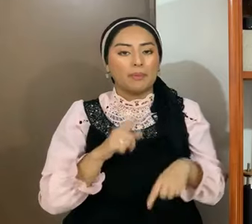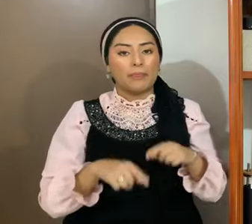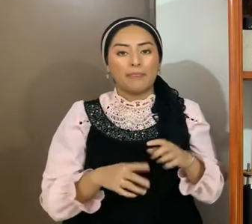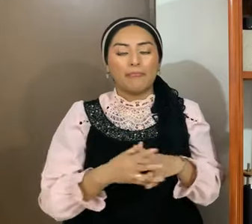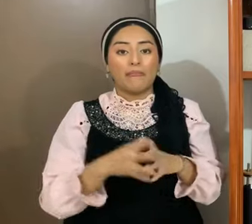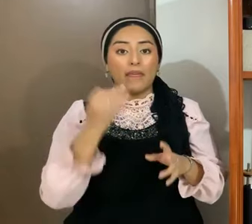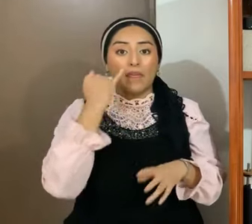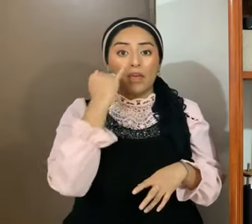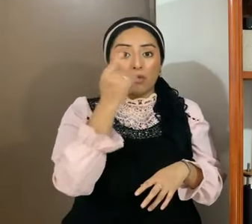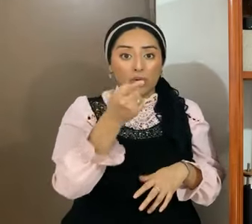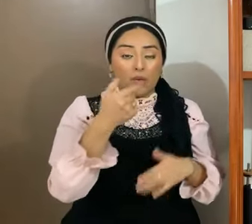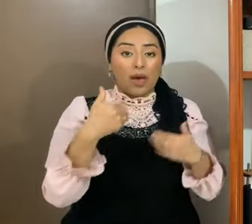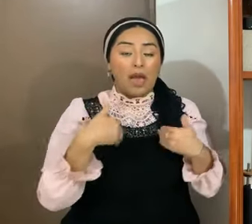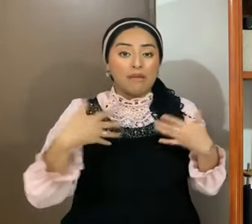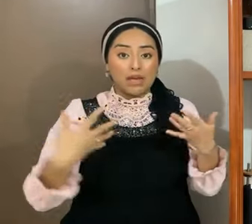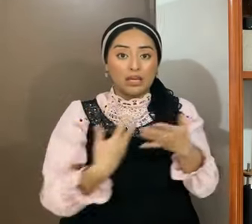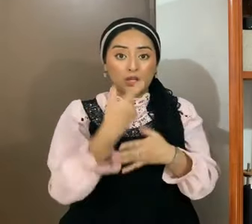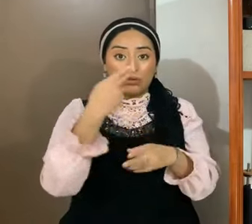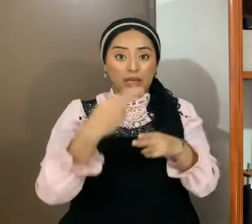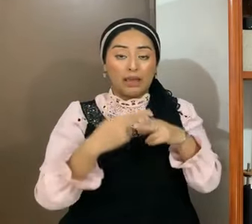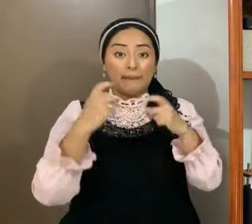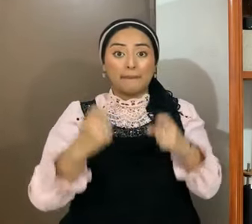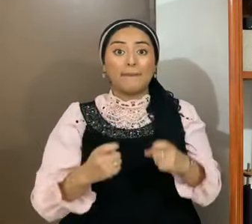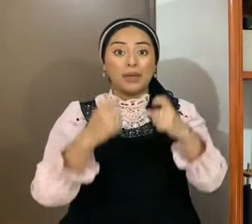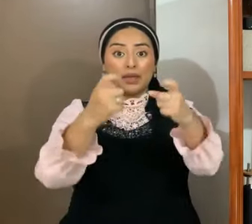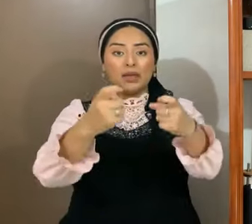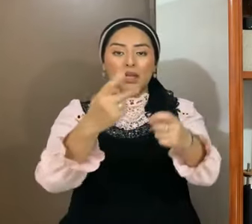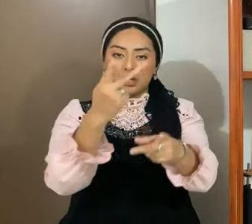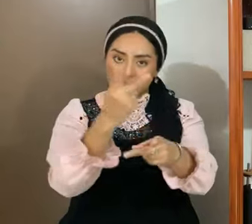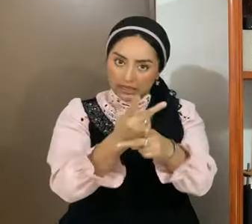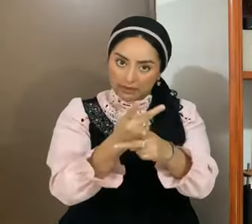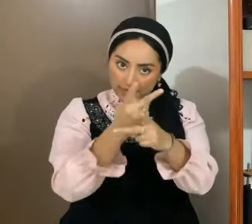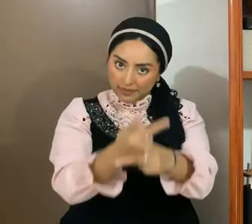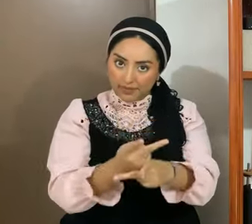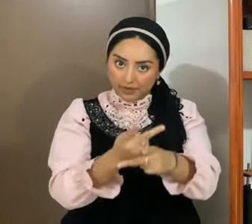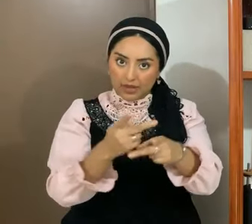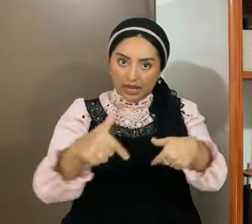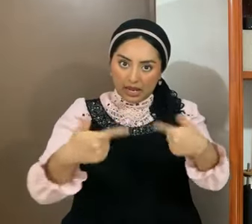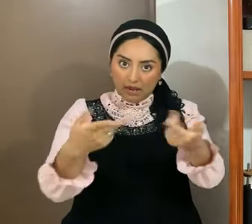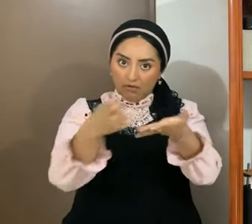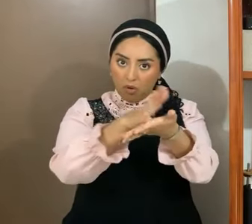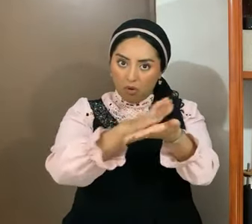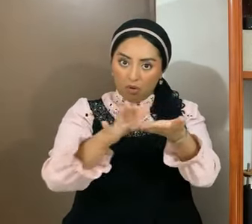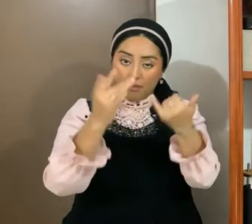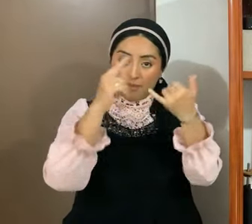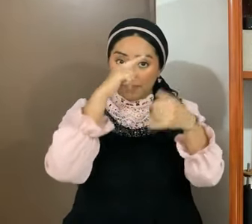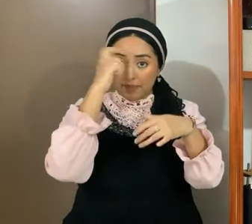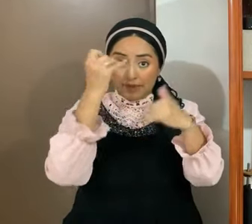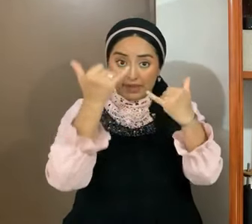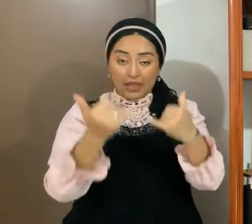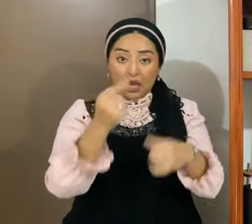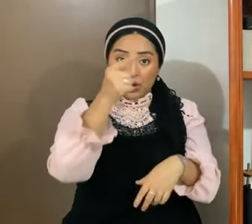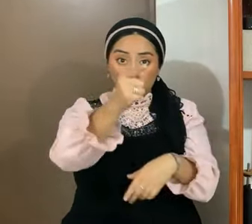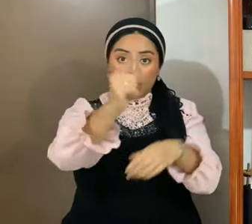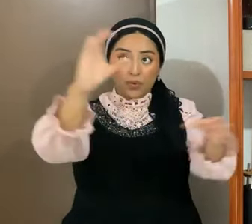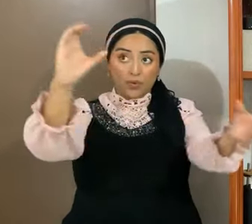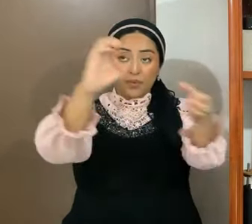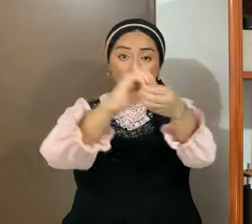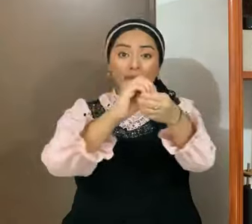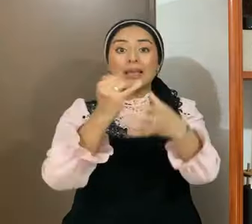es imposible. Si tú tienes un nombre nuevo, hermano, hermana, valóralo, cuídalo y cuídate. Porque ahora eres de